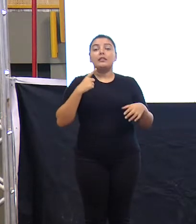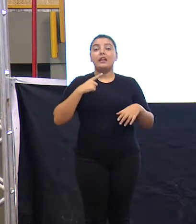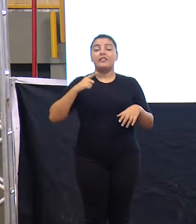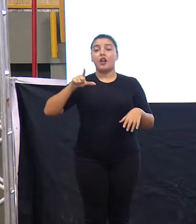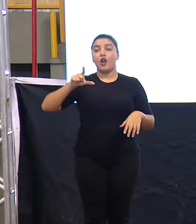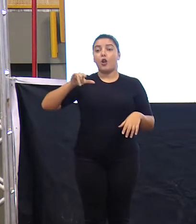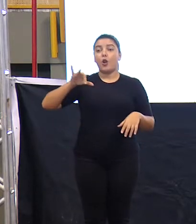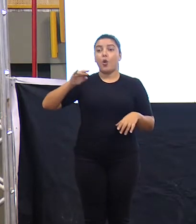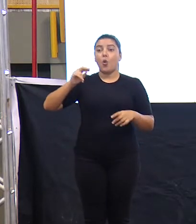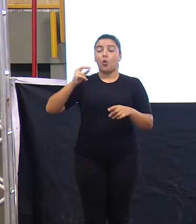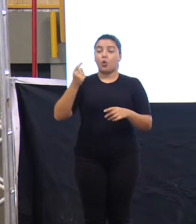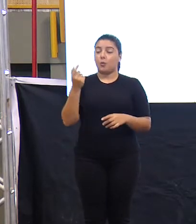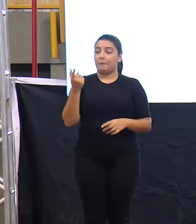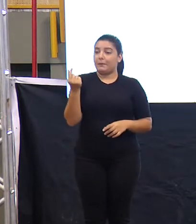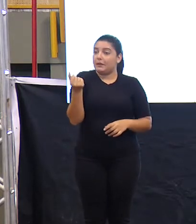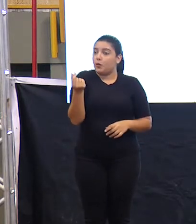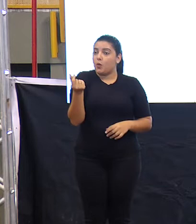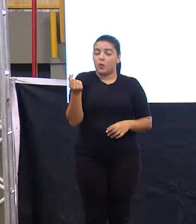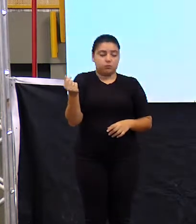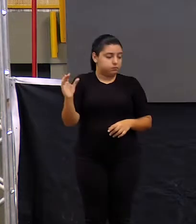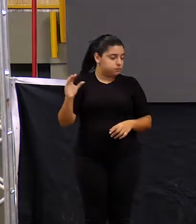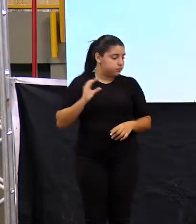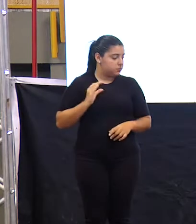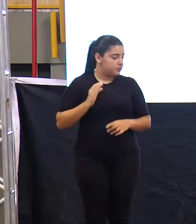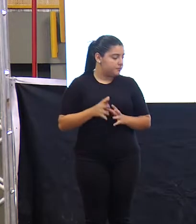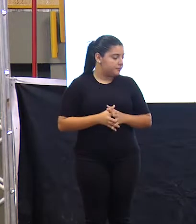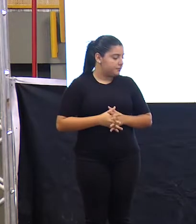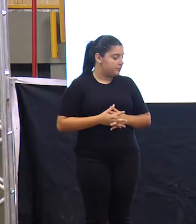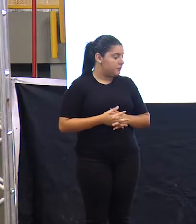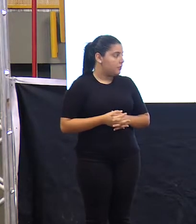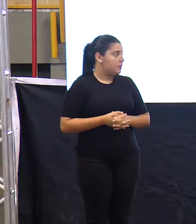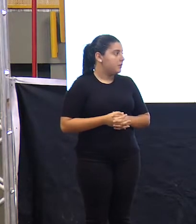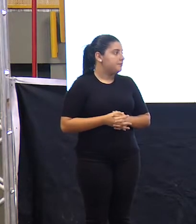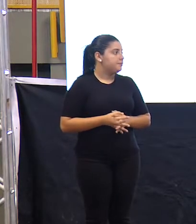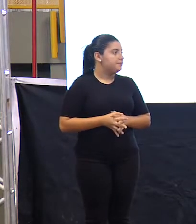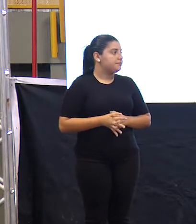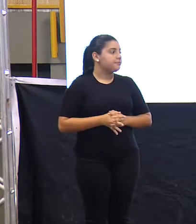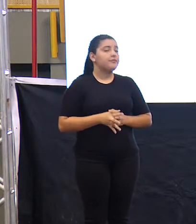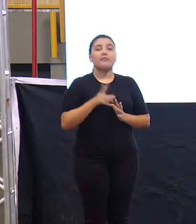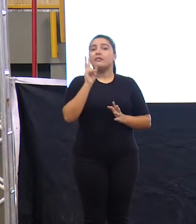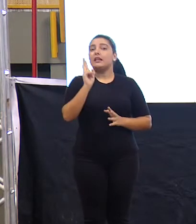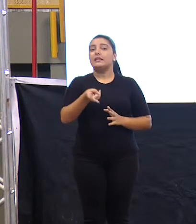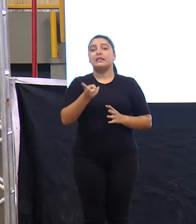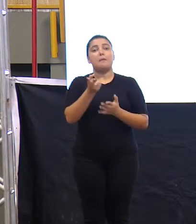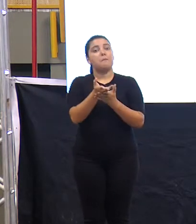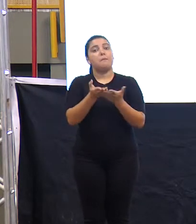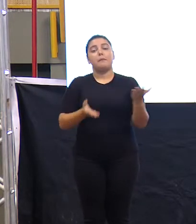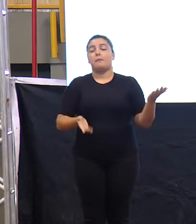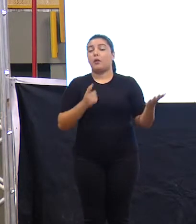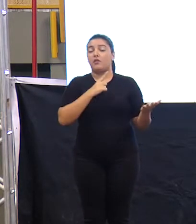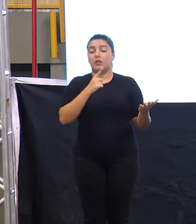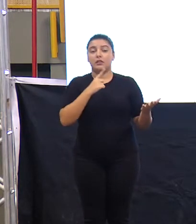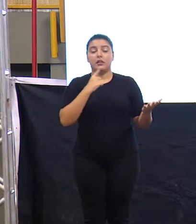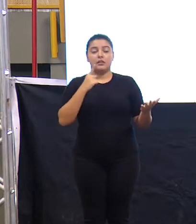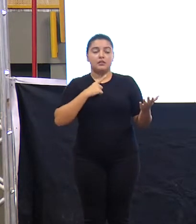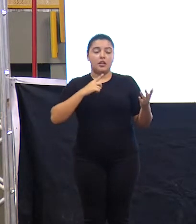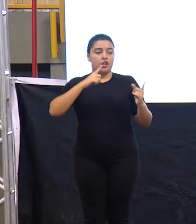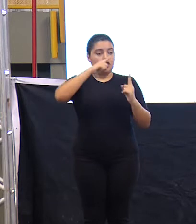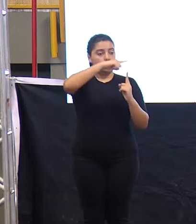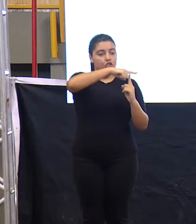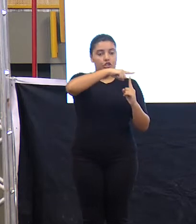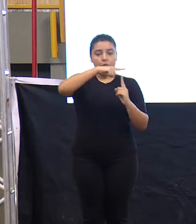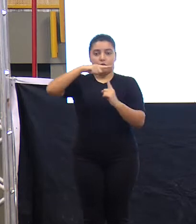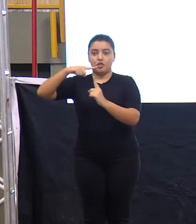lucro. Gente, está aqui uma situação que cai muito em prova. Existem 2 tipos